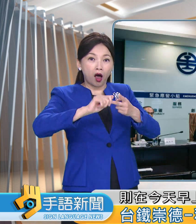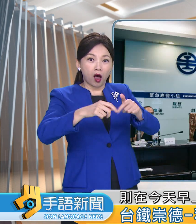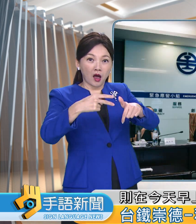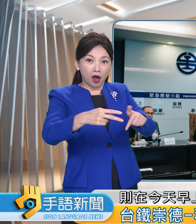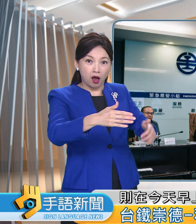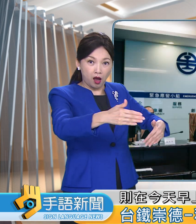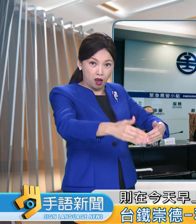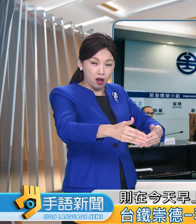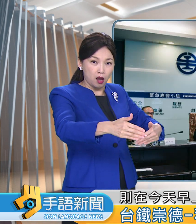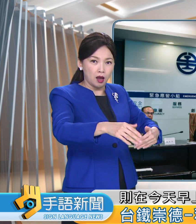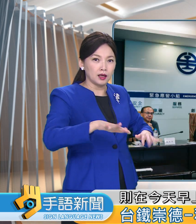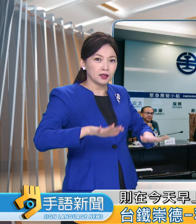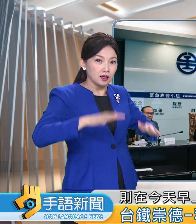通。